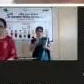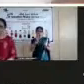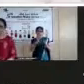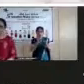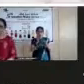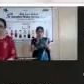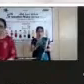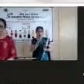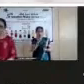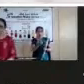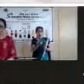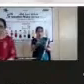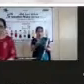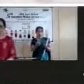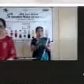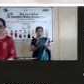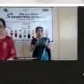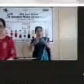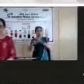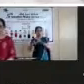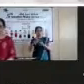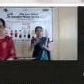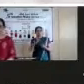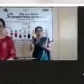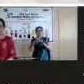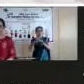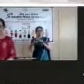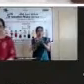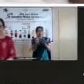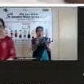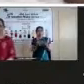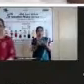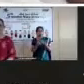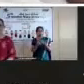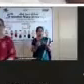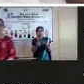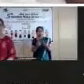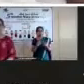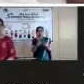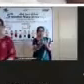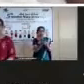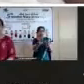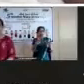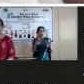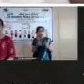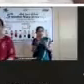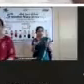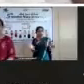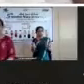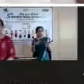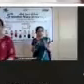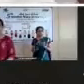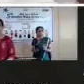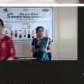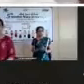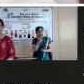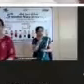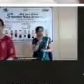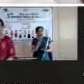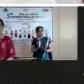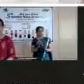ना सामाजिक, आर्थिक, शैक्षणिक और रोजगार की दृष्टि से बराबरी पर लाने के लिए जो उन्होंने प्रतिबद्धता के साथ